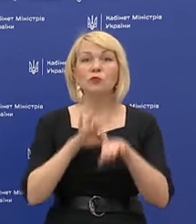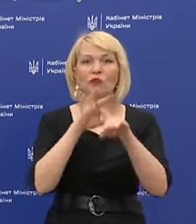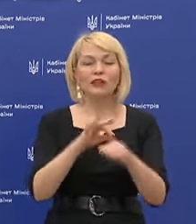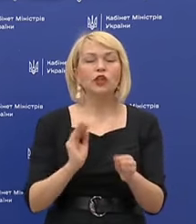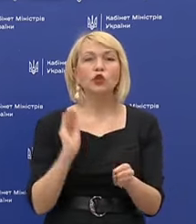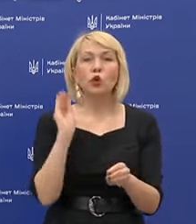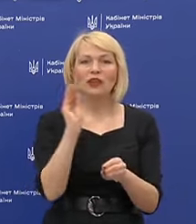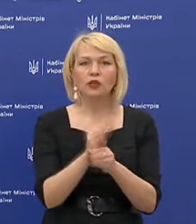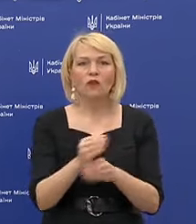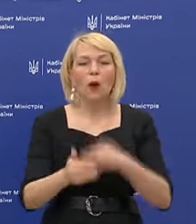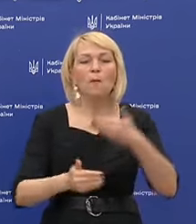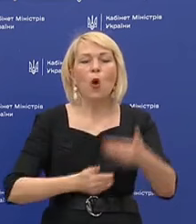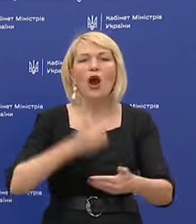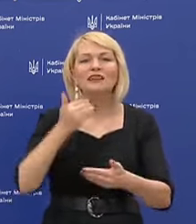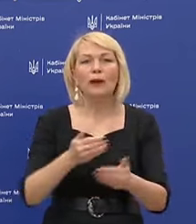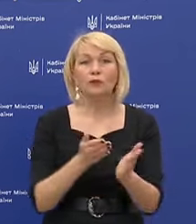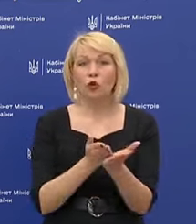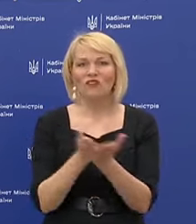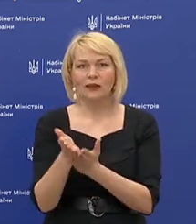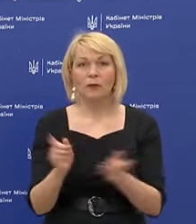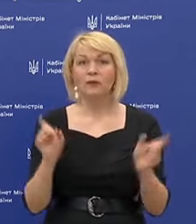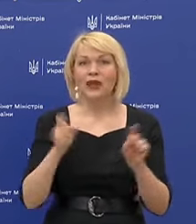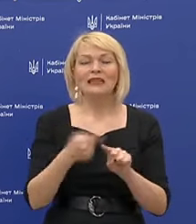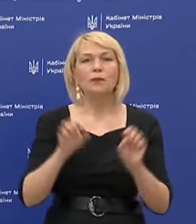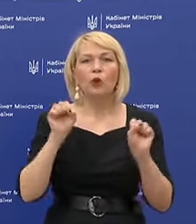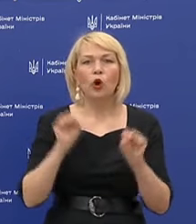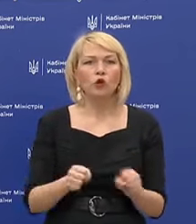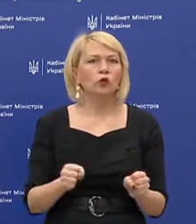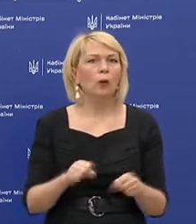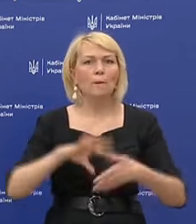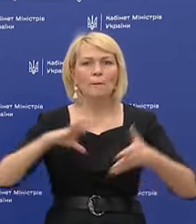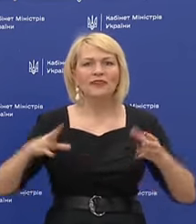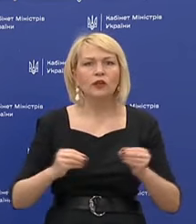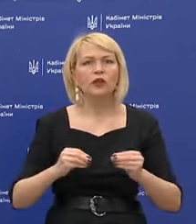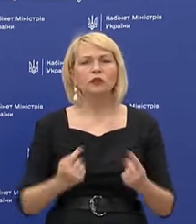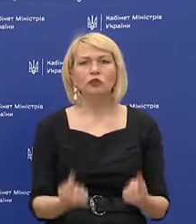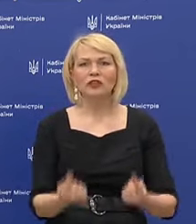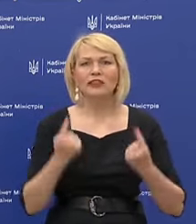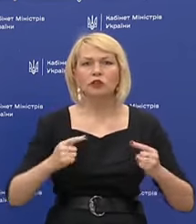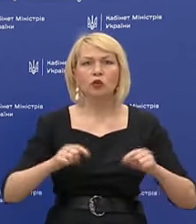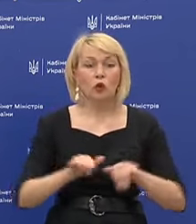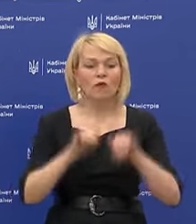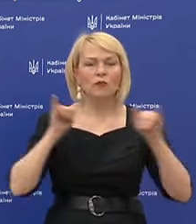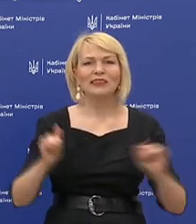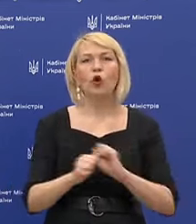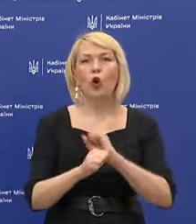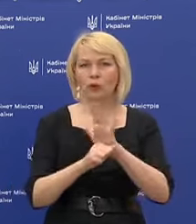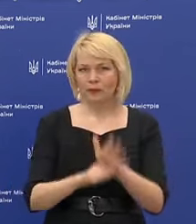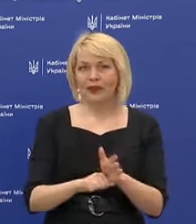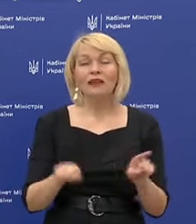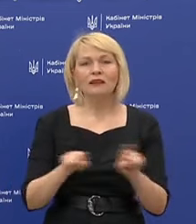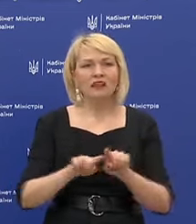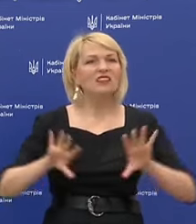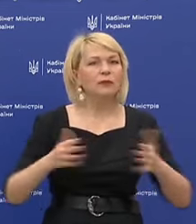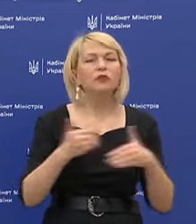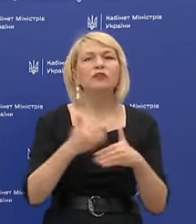додаткових поетапного виходу з карантину, то це могло призвести до значного сплеску кількості випадків коронавірусної хвороби. Такі випадки